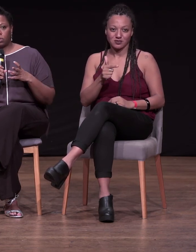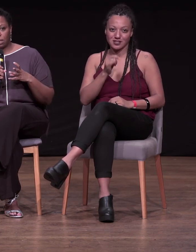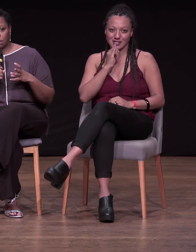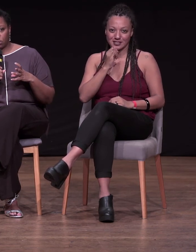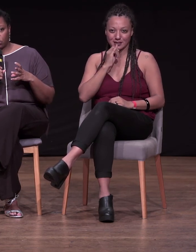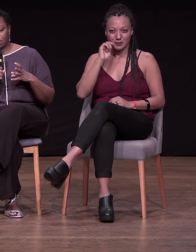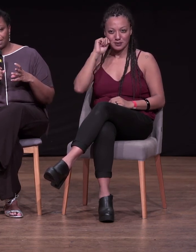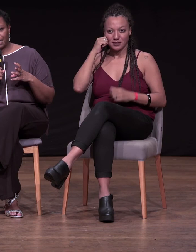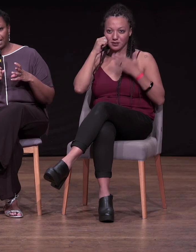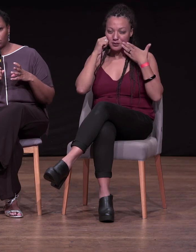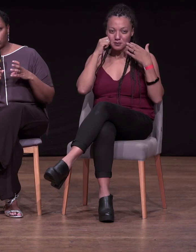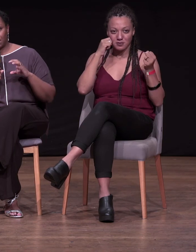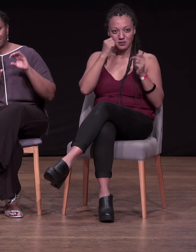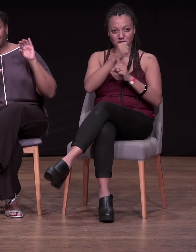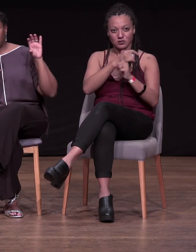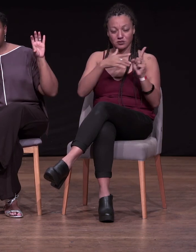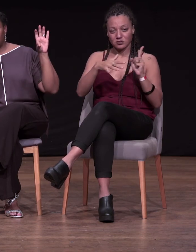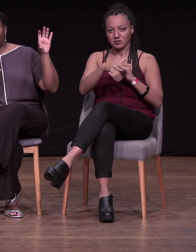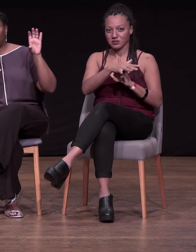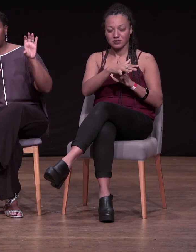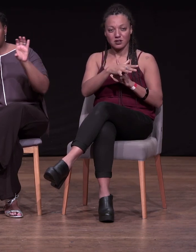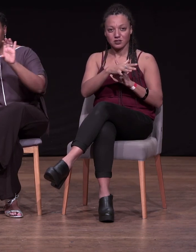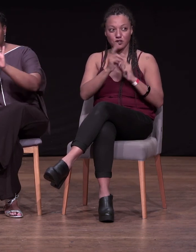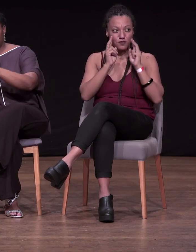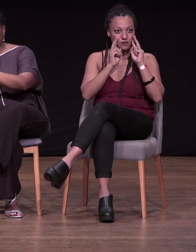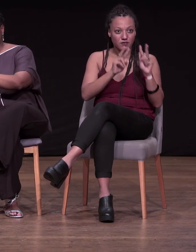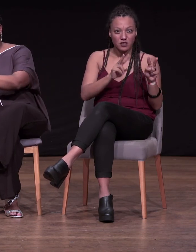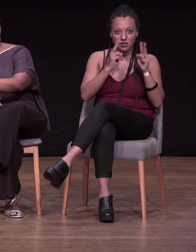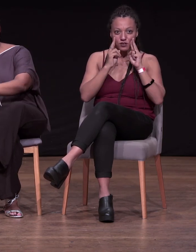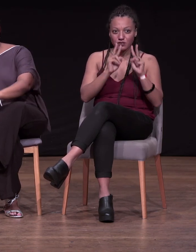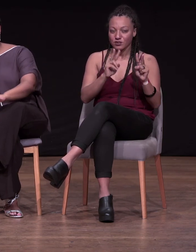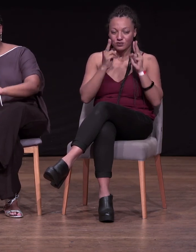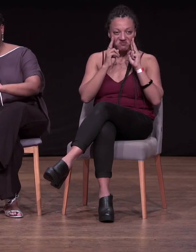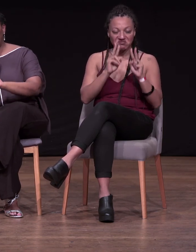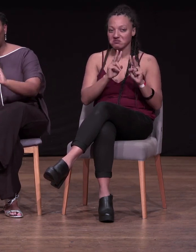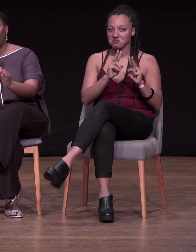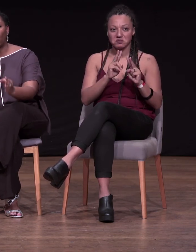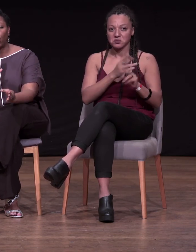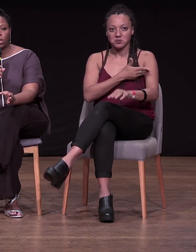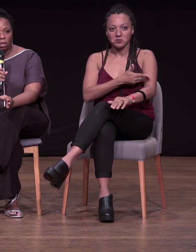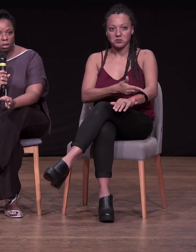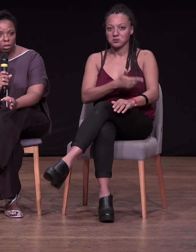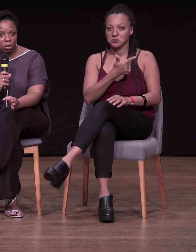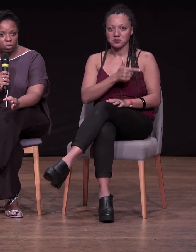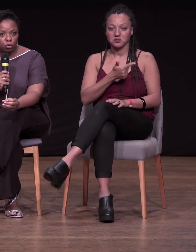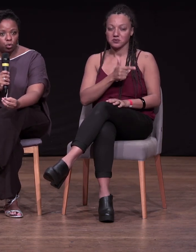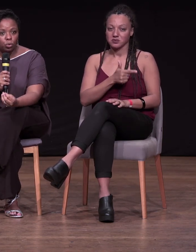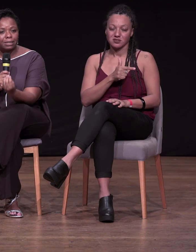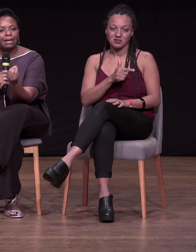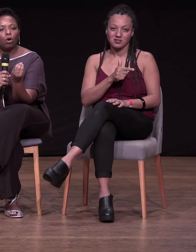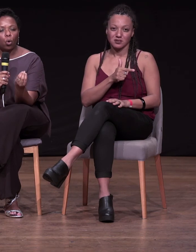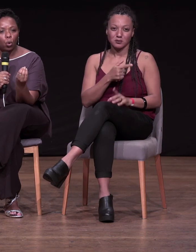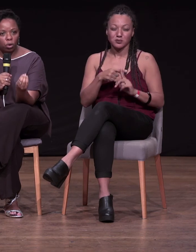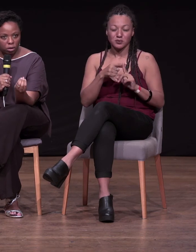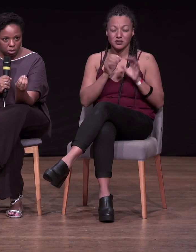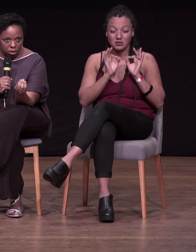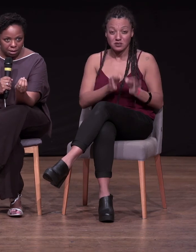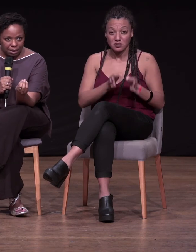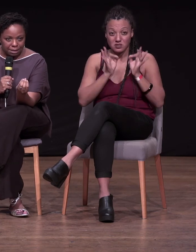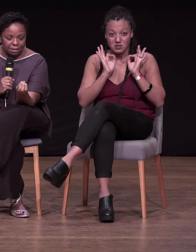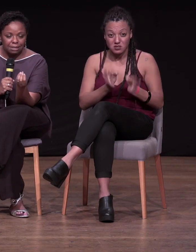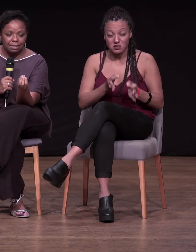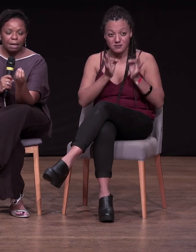e negros dessa sociedade testemunhas desses aspectos do horror, do terror